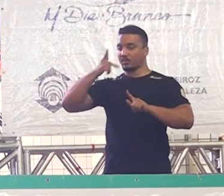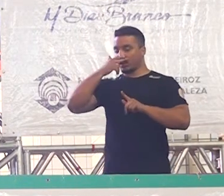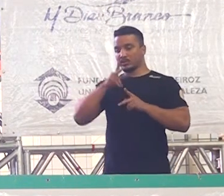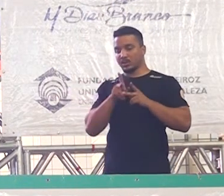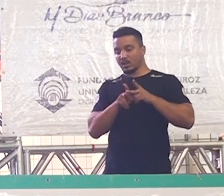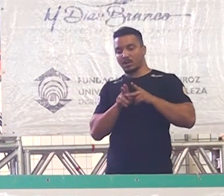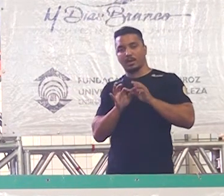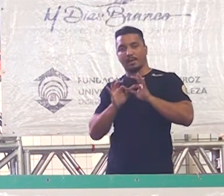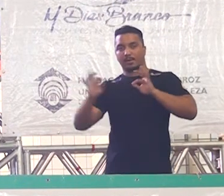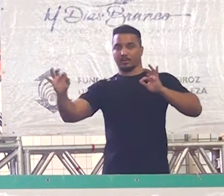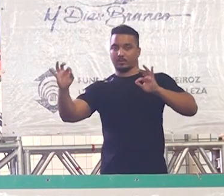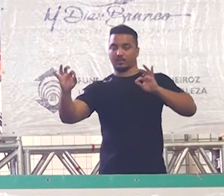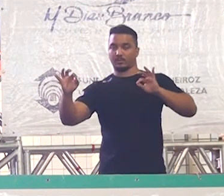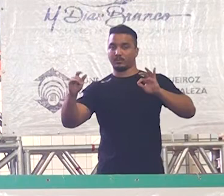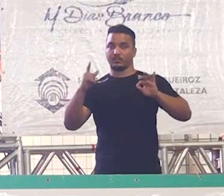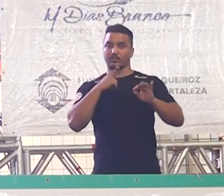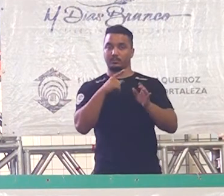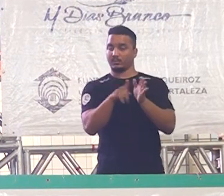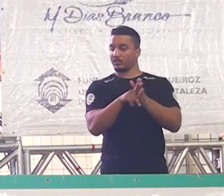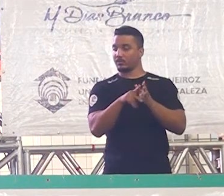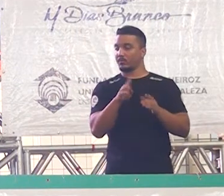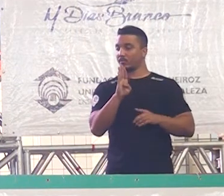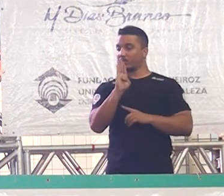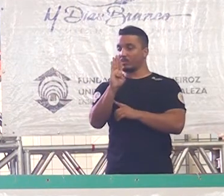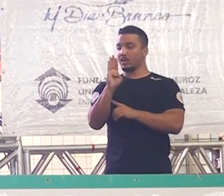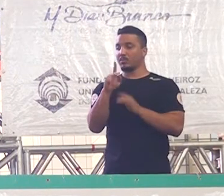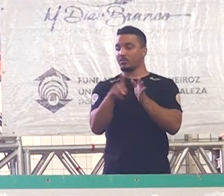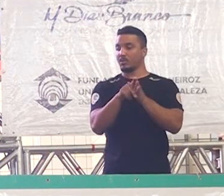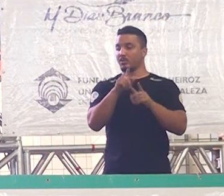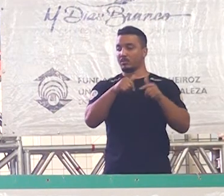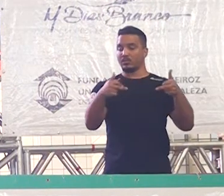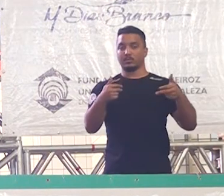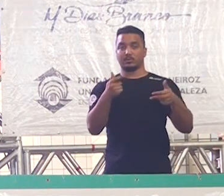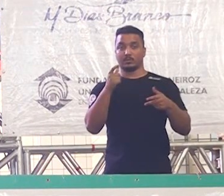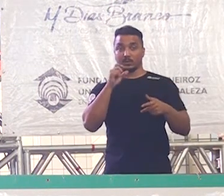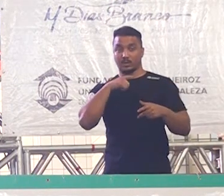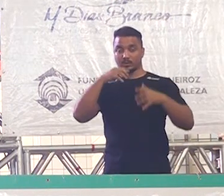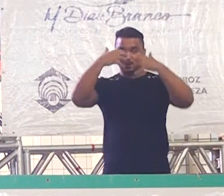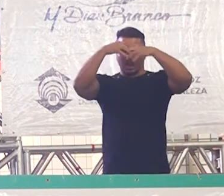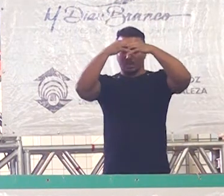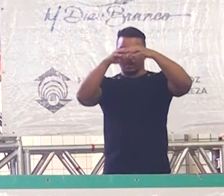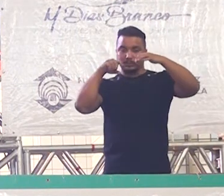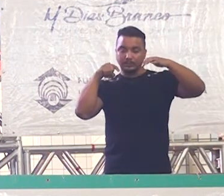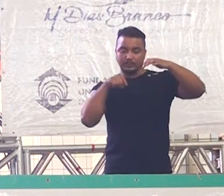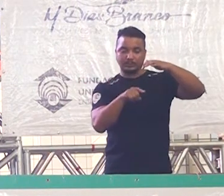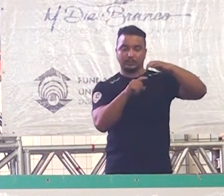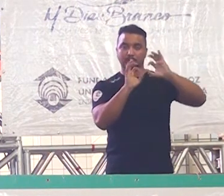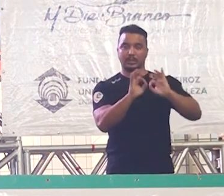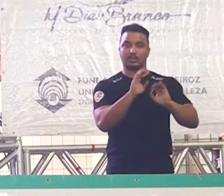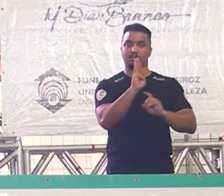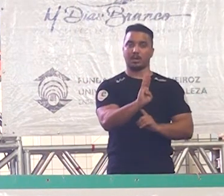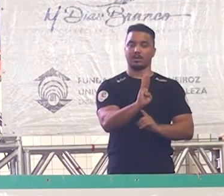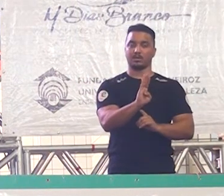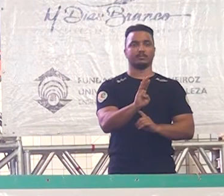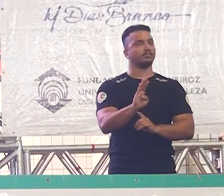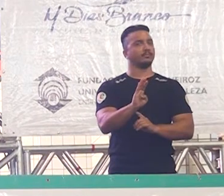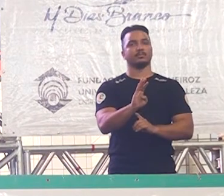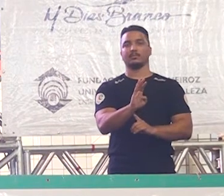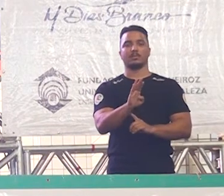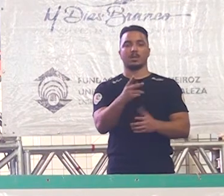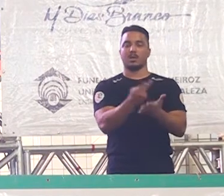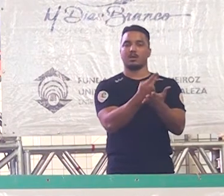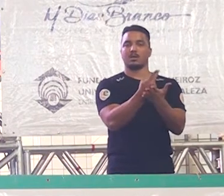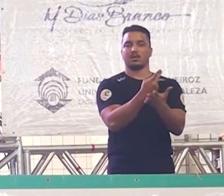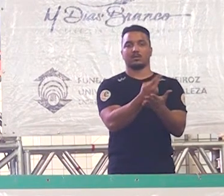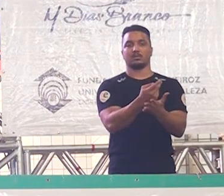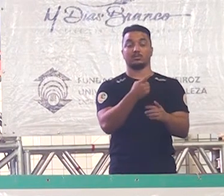reta. Então esse gráfico B é o elemento distrator. Nosso cérebro já quer direto marcar essa resposta aí. Mas isso está